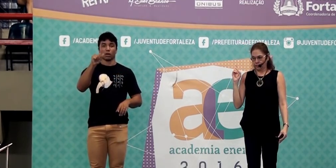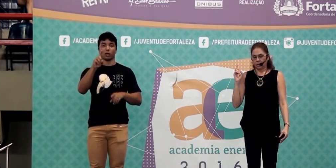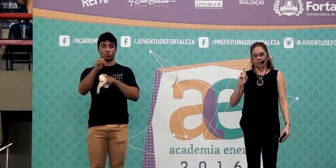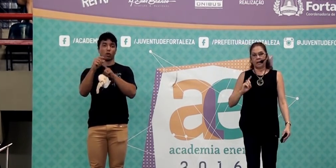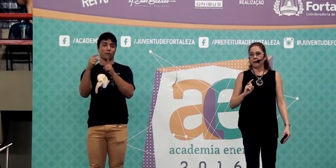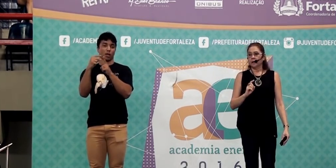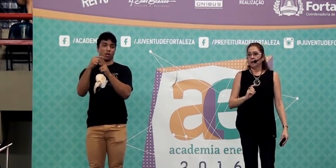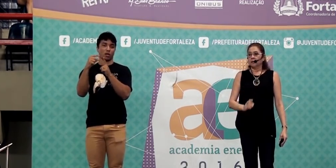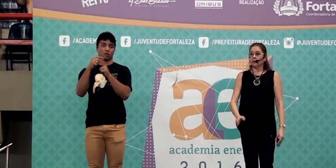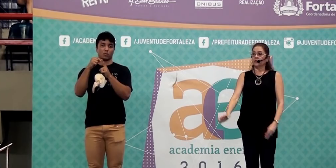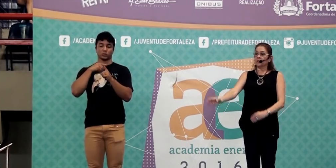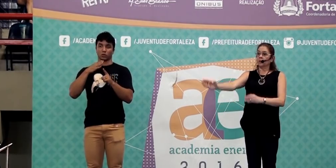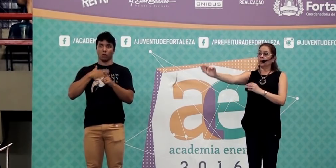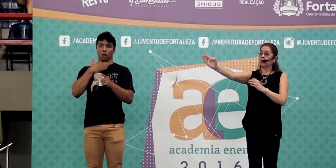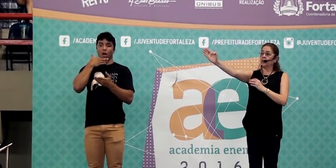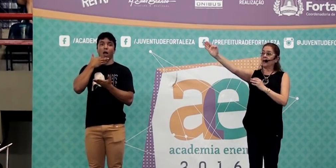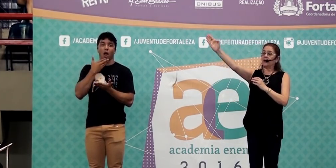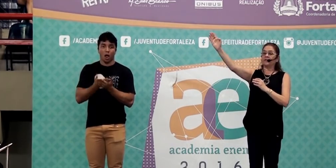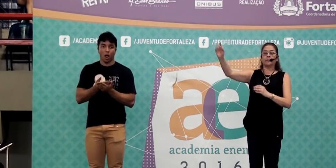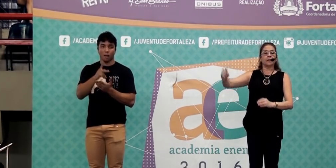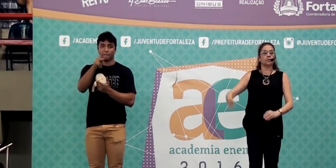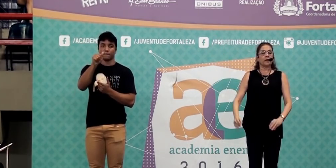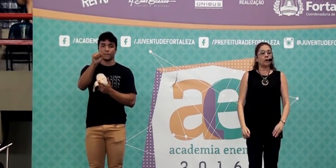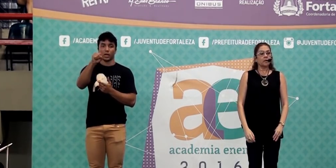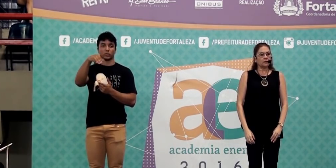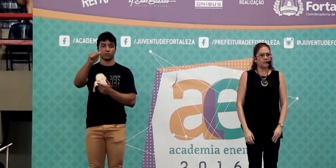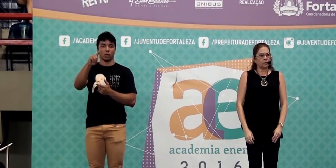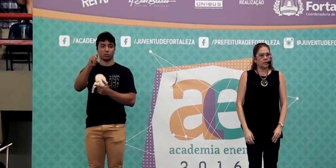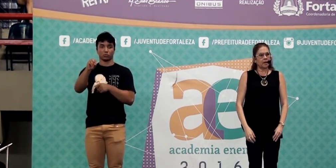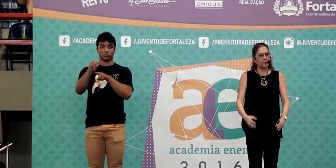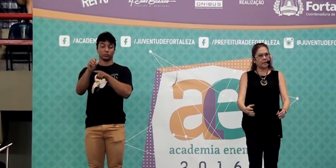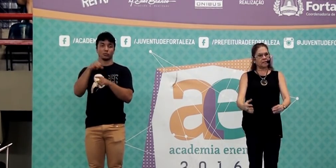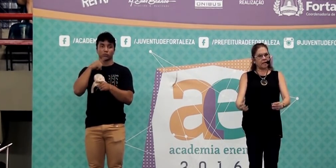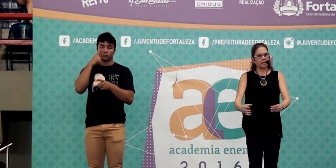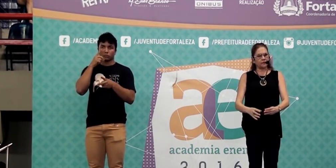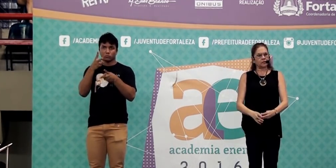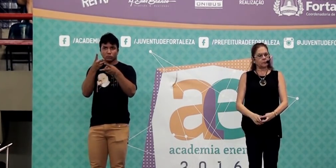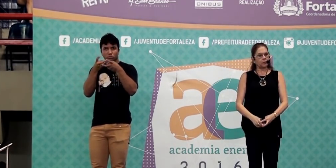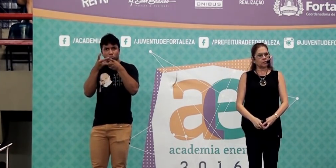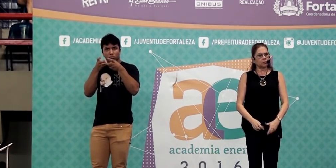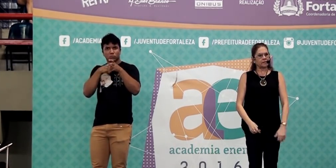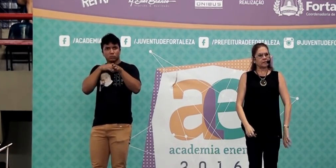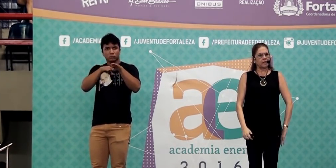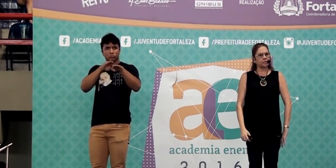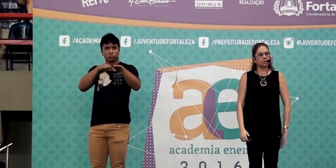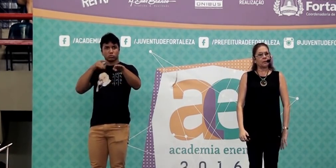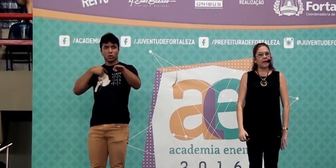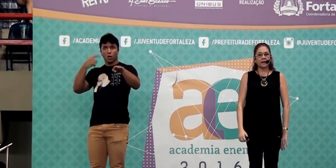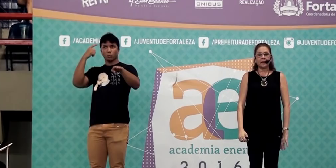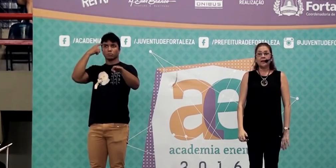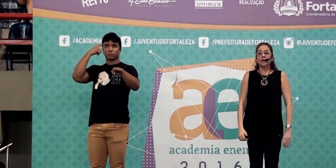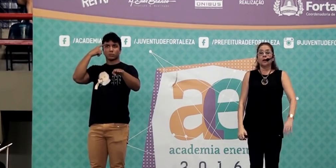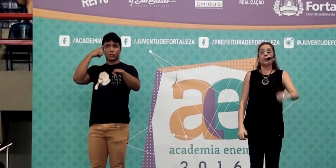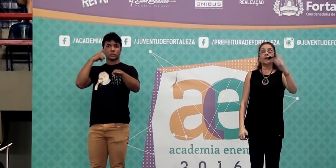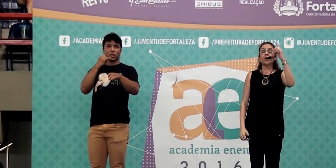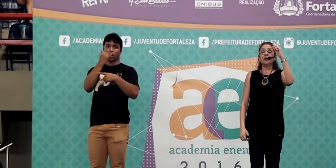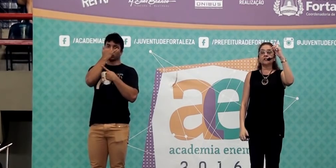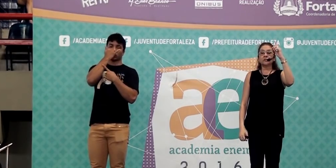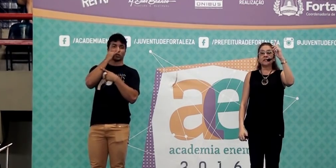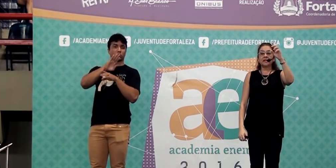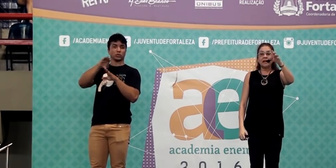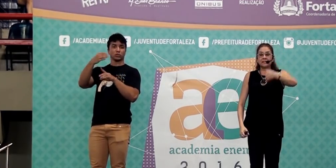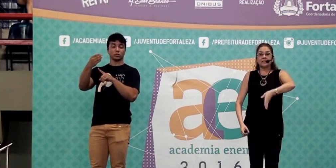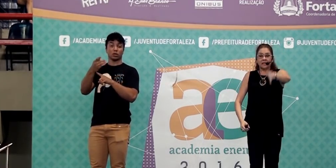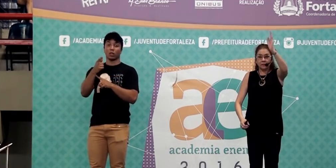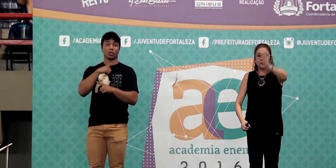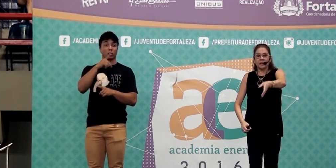pasmado. Tá? Então o engarrafamento era horrível. E eu pensei que fosse por conta do acidente. Não era.